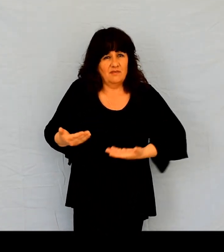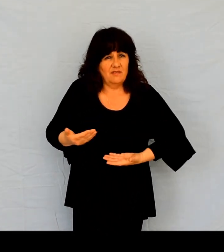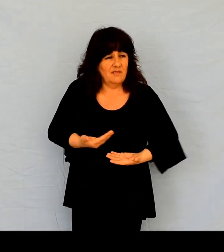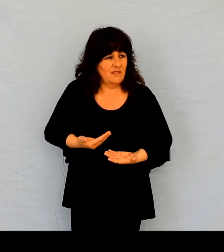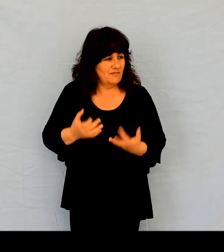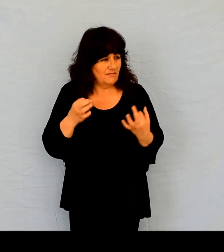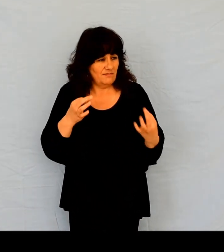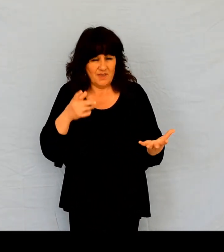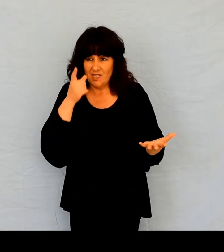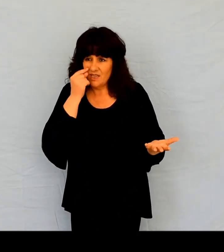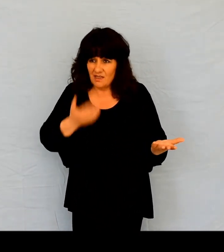hommes.